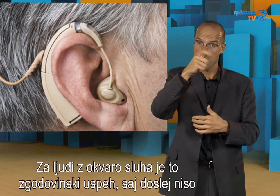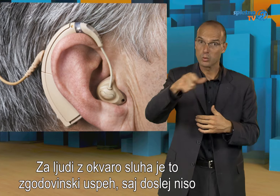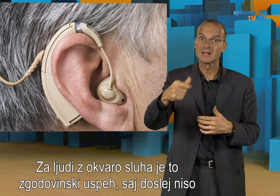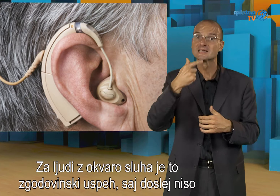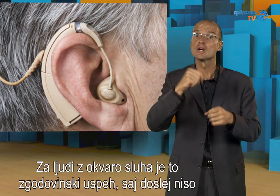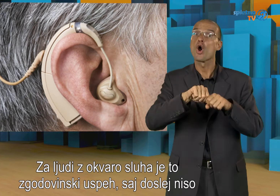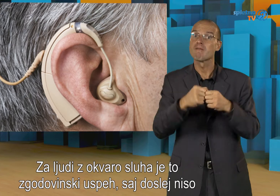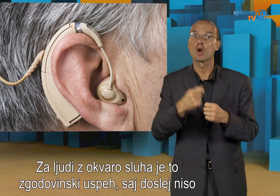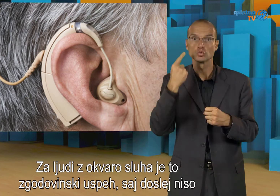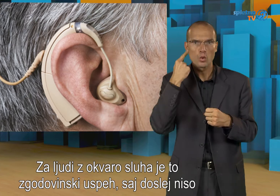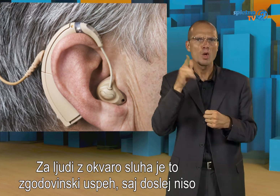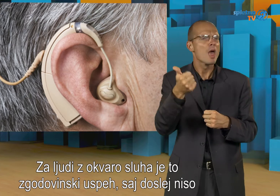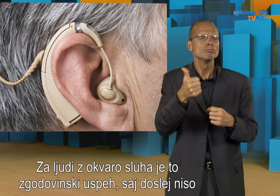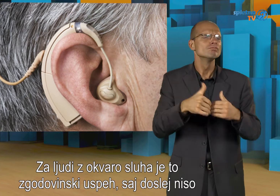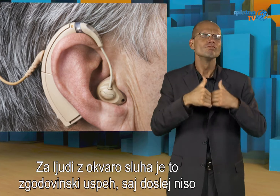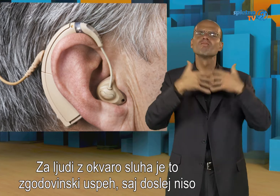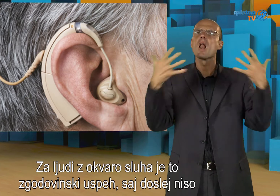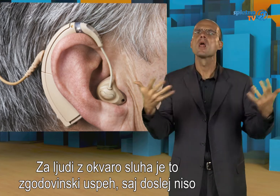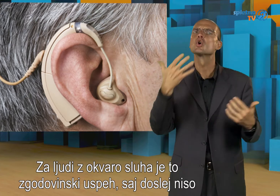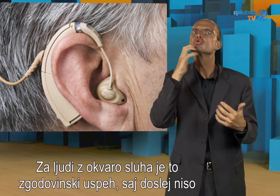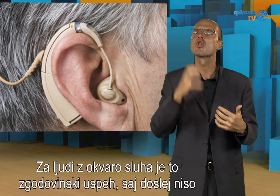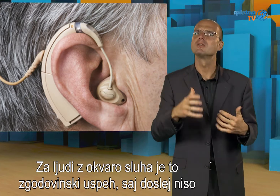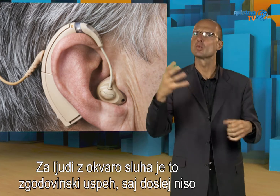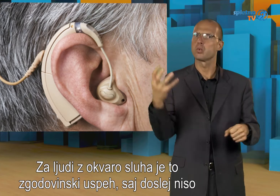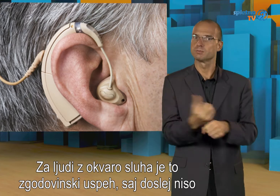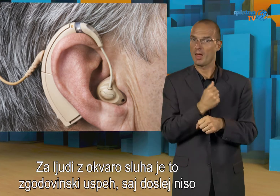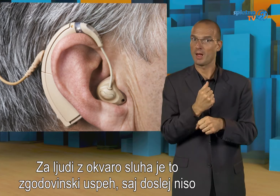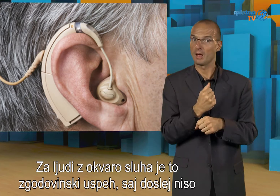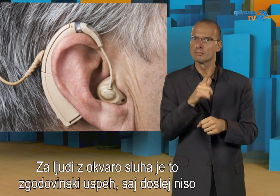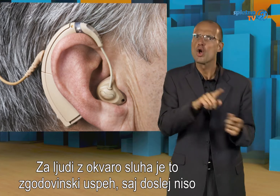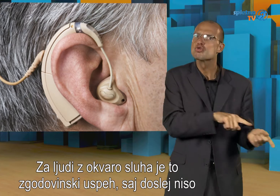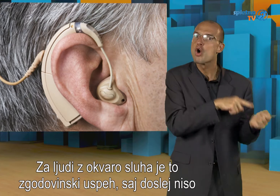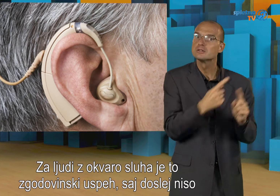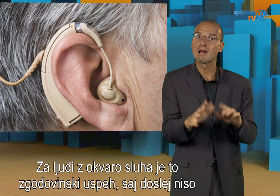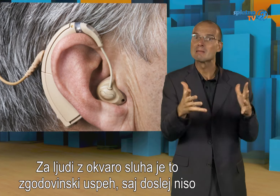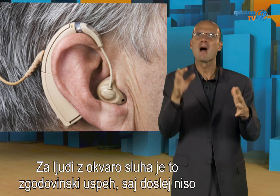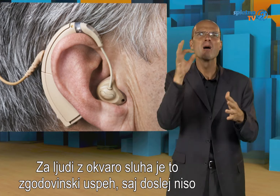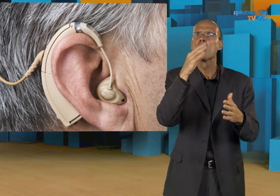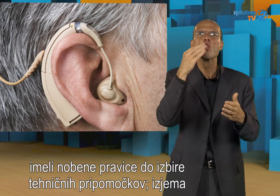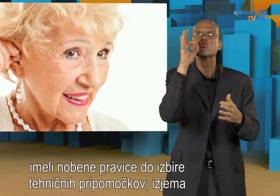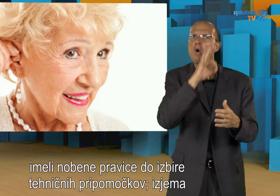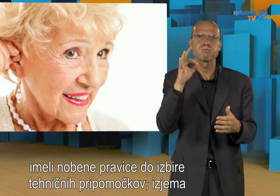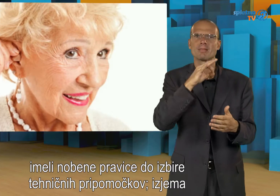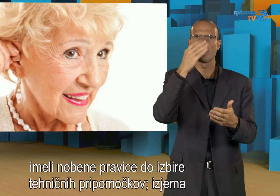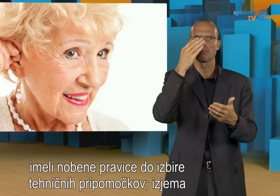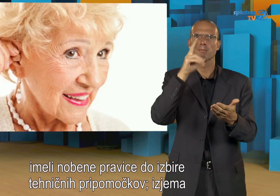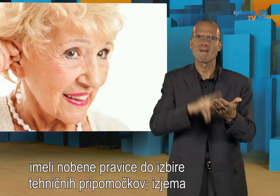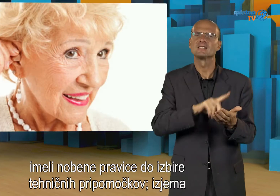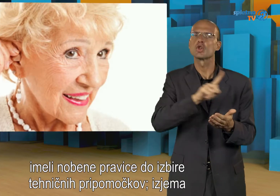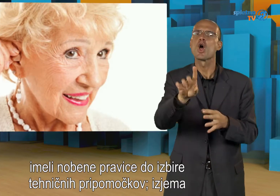Za ljudi z okvaro sluha je to zgodovinski uspeh, saj doslej niso imeli nobene pravice do izbire tehničnih pripomočkov. Izjema